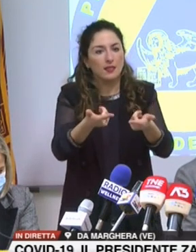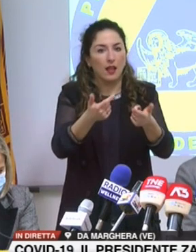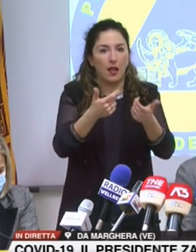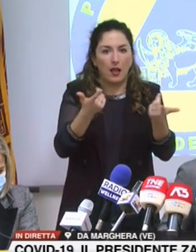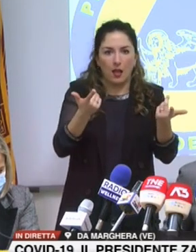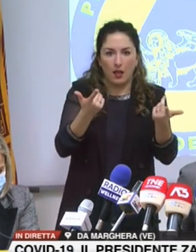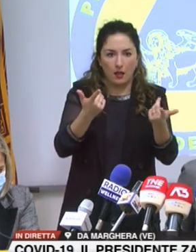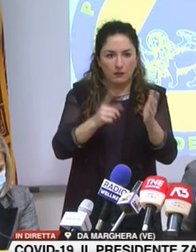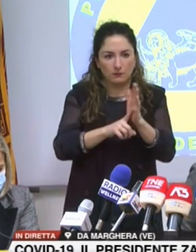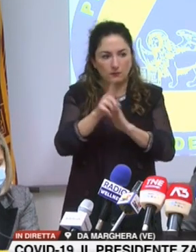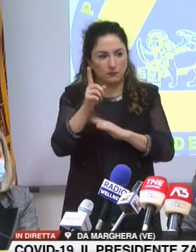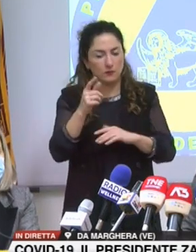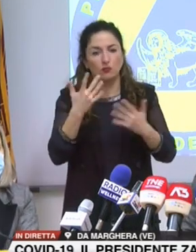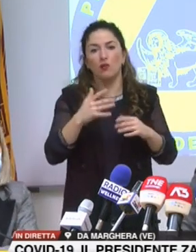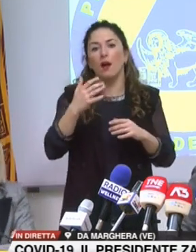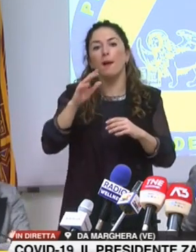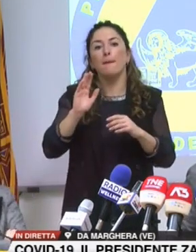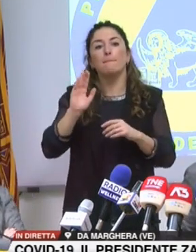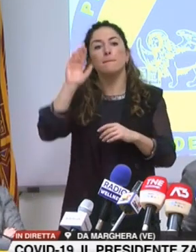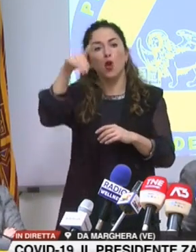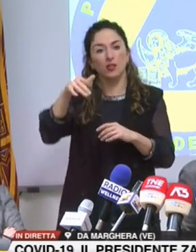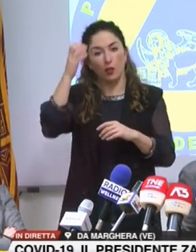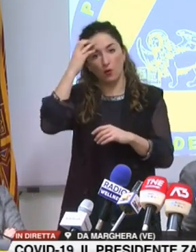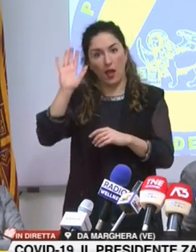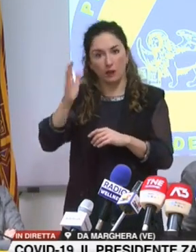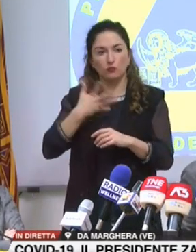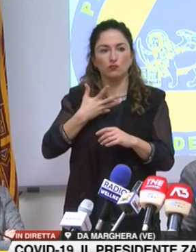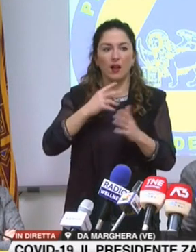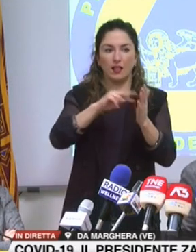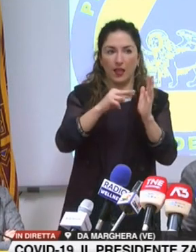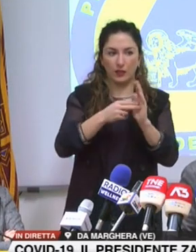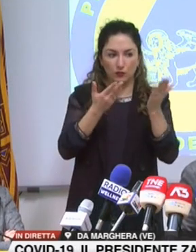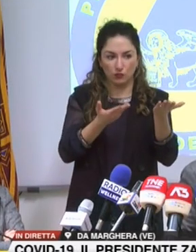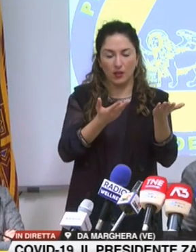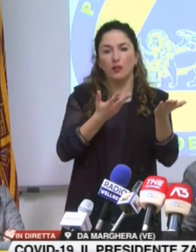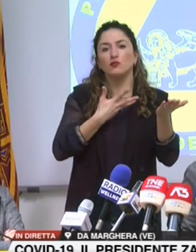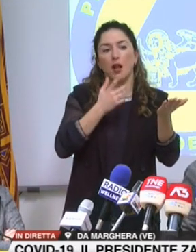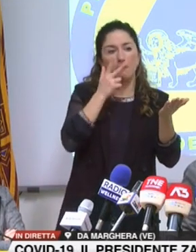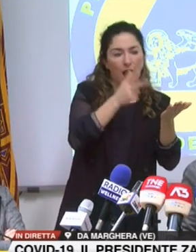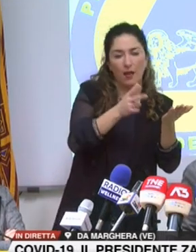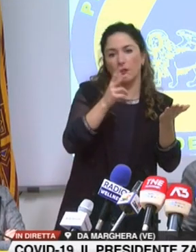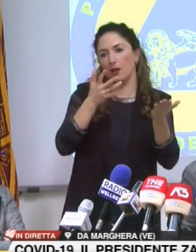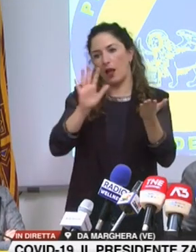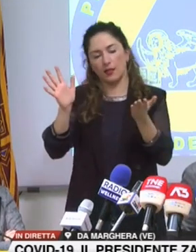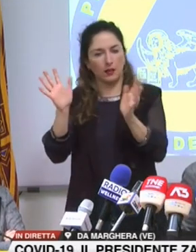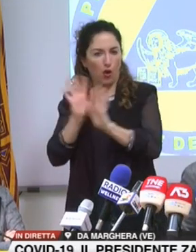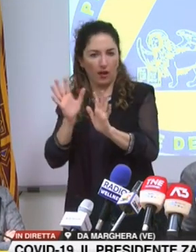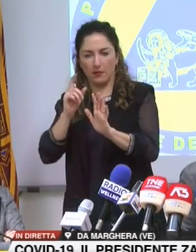Monti, no? Nominato i tecnici, ci sono stati alcuni bravissimi, altri che c'era meglio dimenticarseli, anzi ce li siamo già